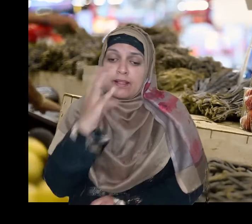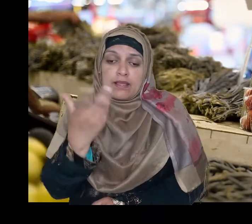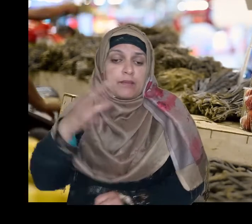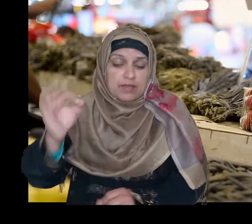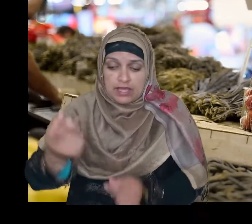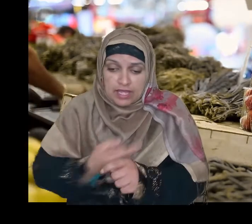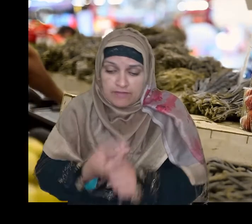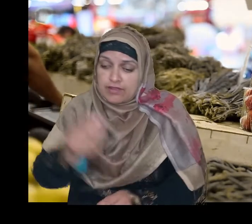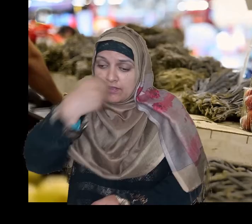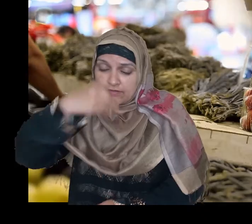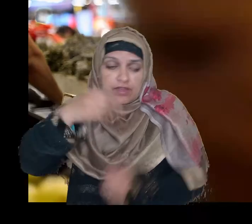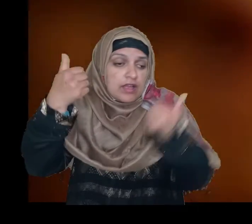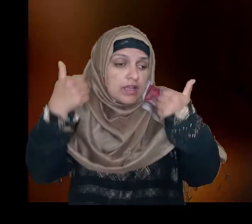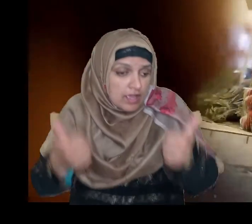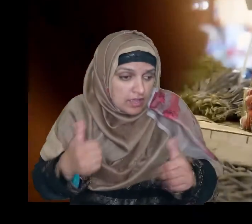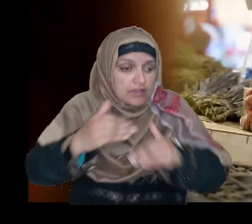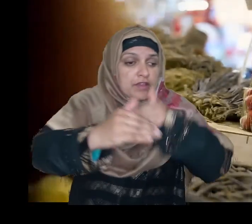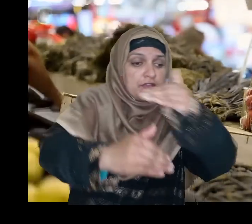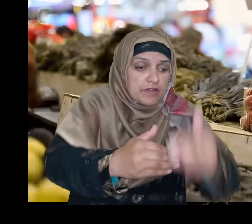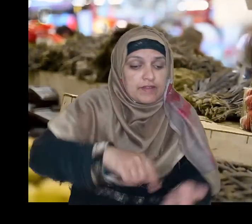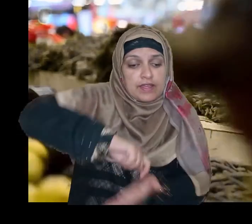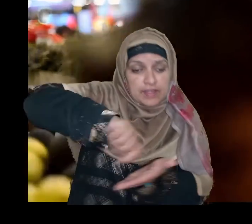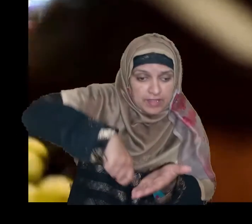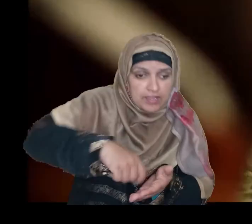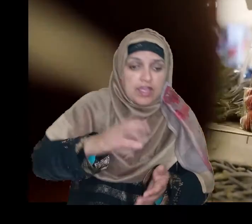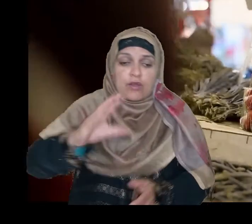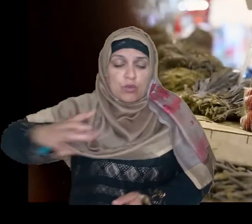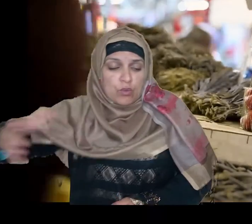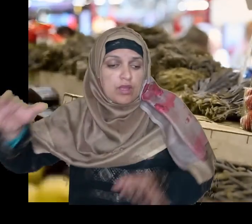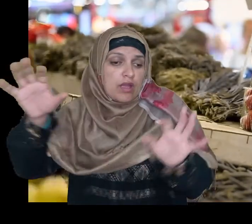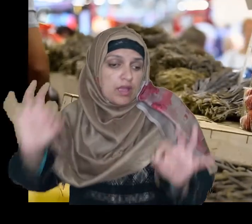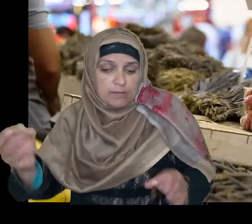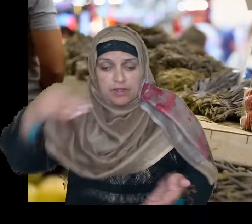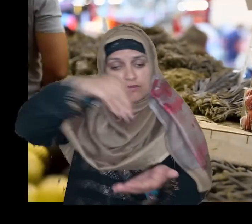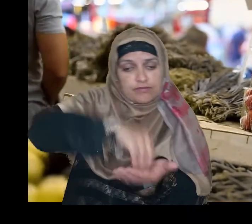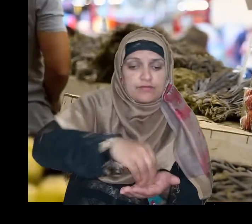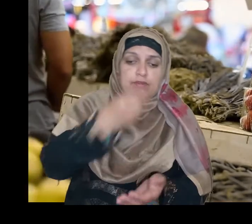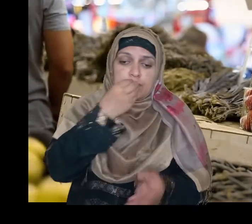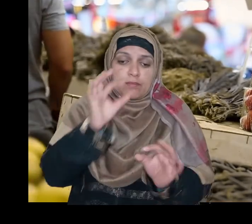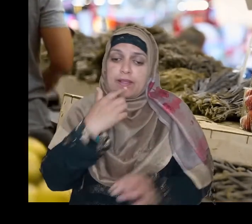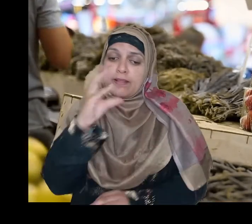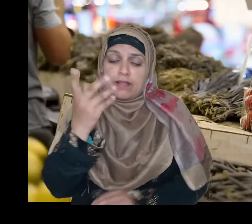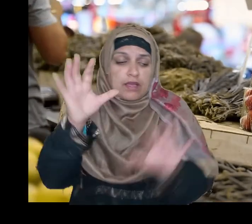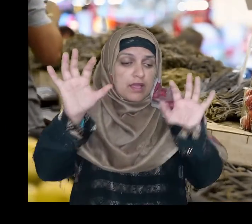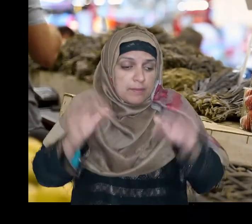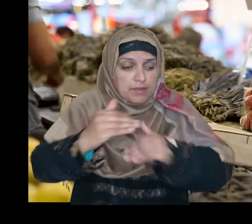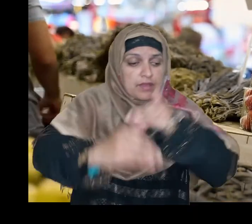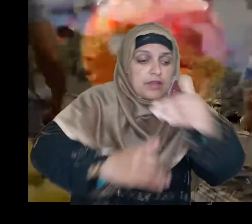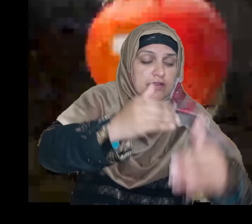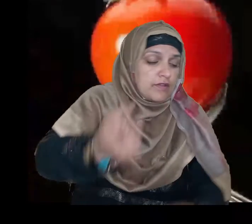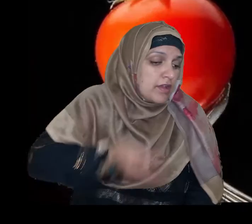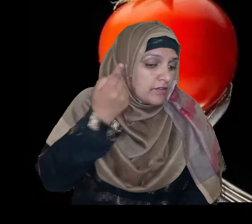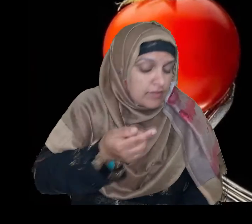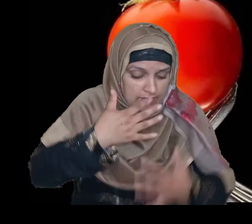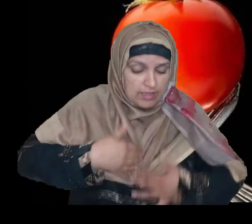सलाद शौक से खाया जाता है और दीगर सब्जियों के साथ इसको मिला के इसकी समूथी भी बनाई जाती है। टमाटर के इस्तेमाल से ग़िज़ा जल्द हज़म हो